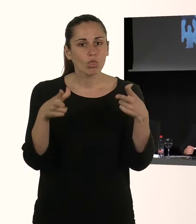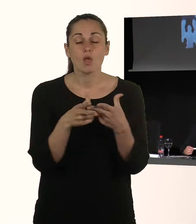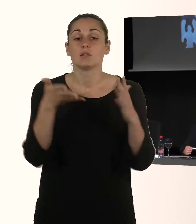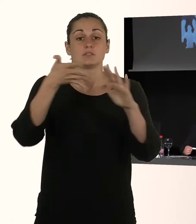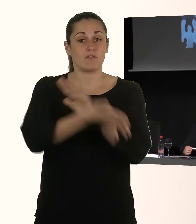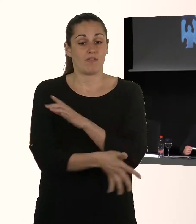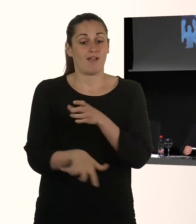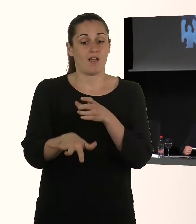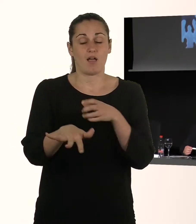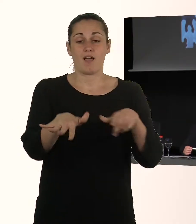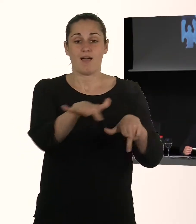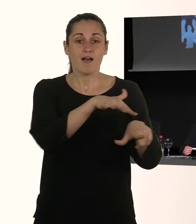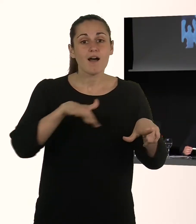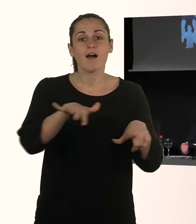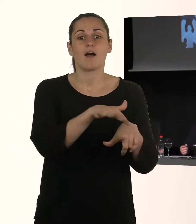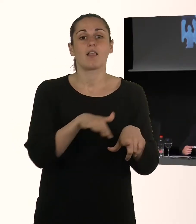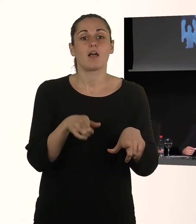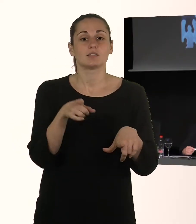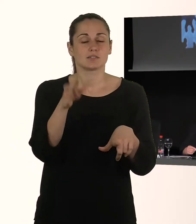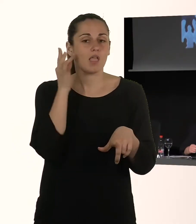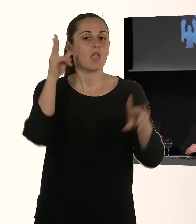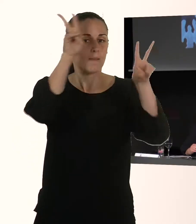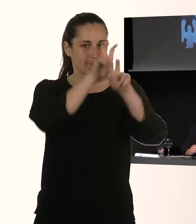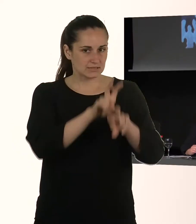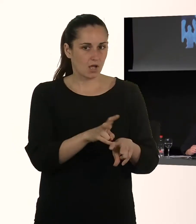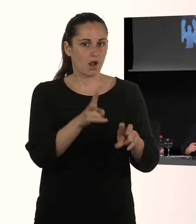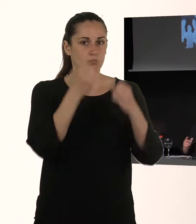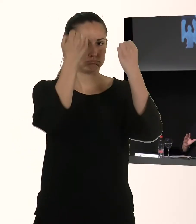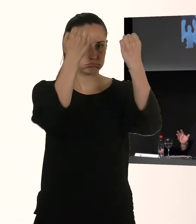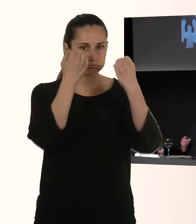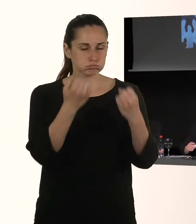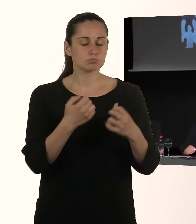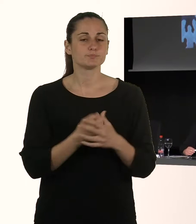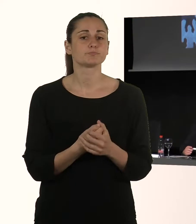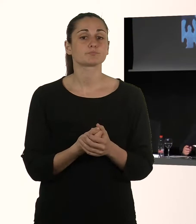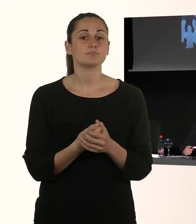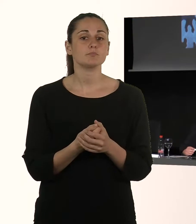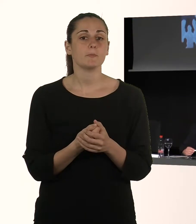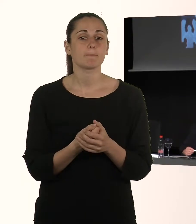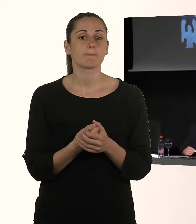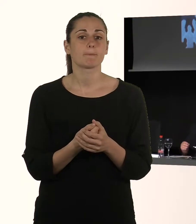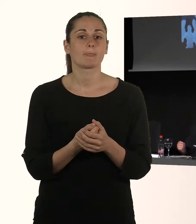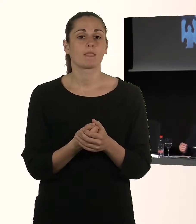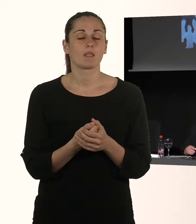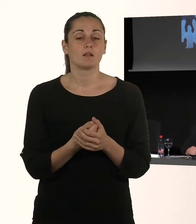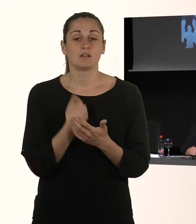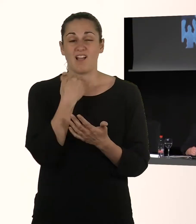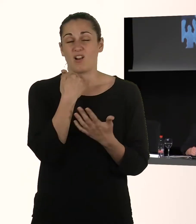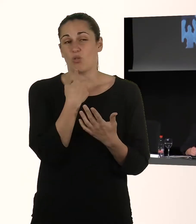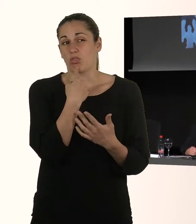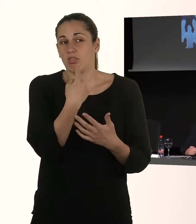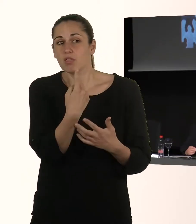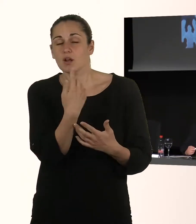en las que ella ha investigado y ha trabajado. Como un apunte o pequeños apuntes, ella